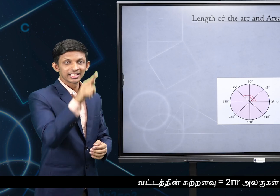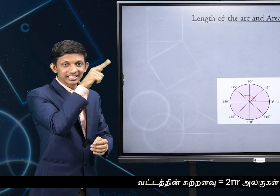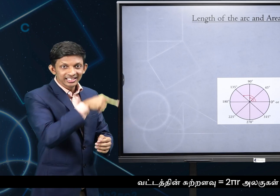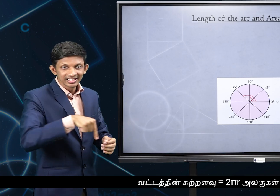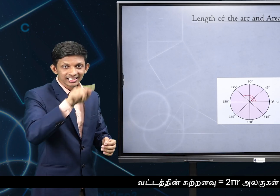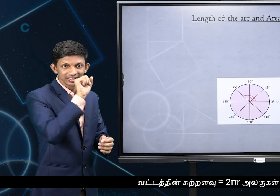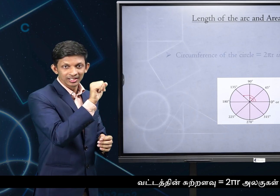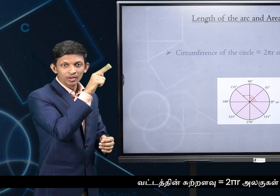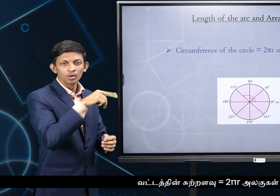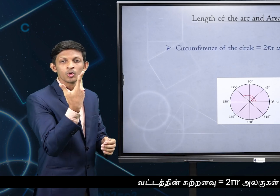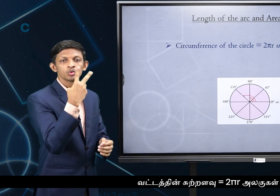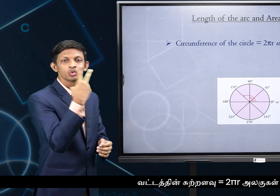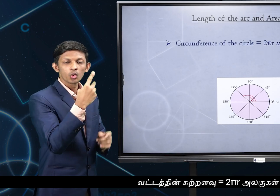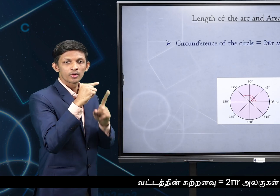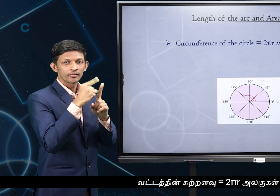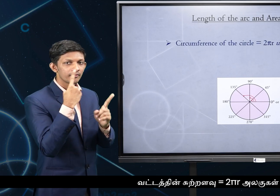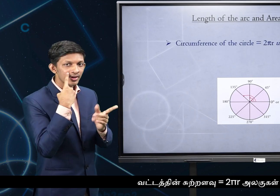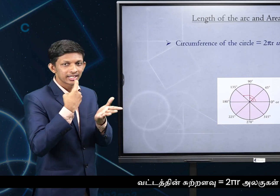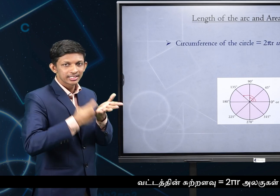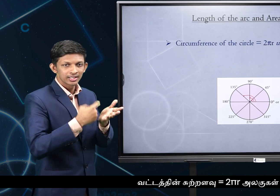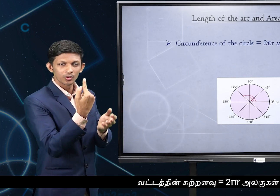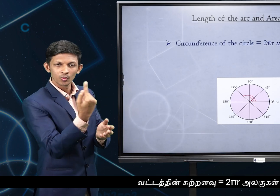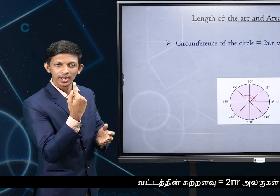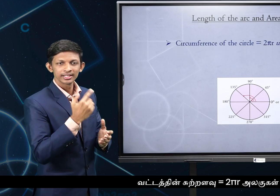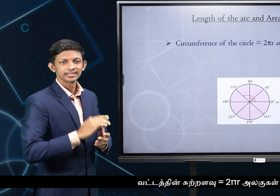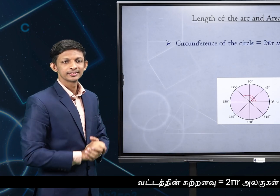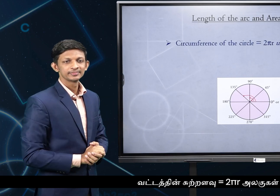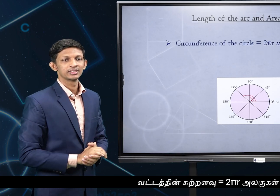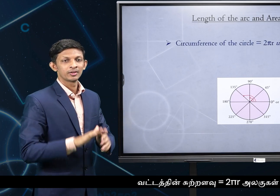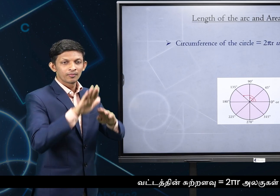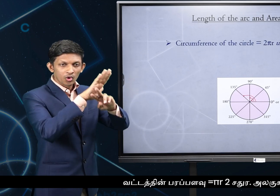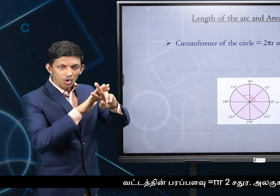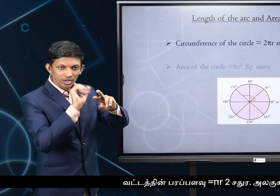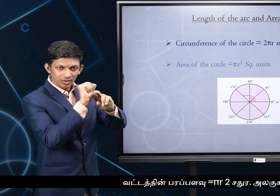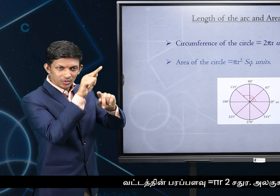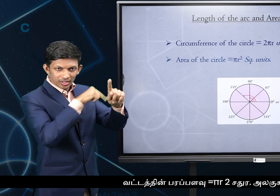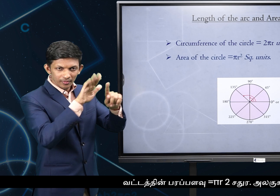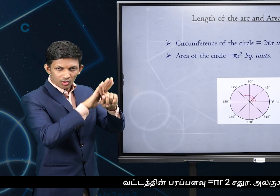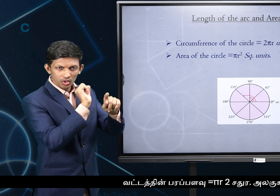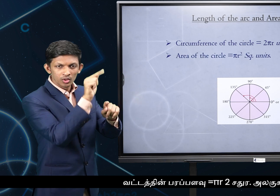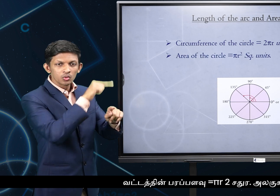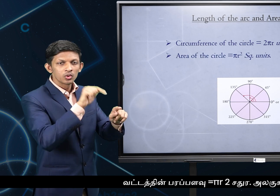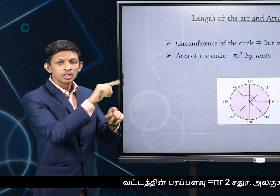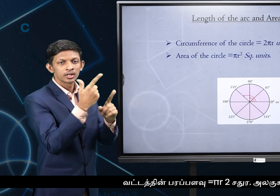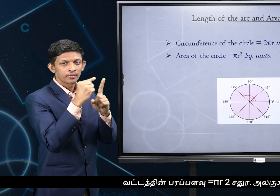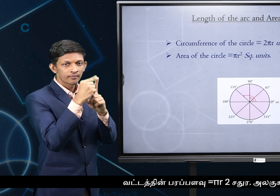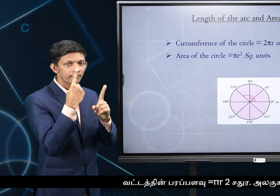வட்டத்தின் சுற்றளவு ஈடு 2 பை R அலகுகள். வட்டத்தின் பரப்பளவு ஈடு பை